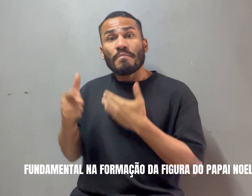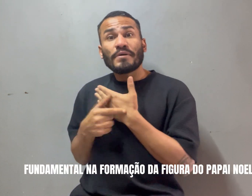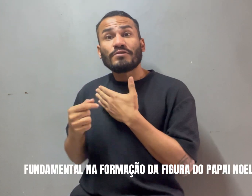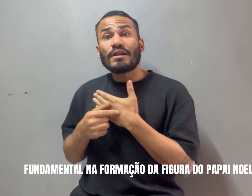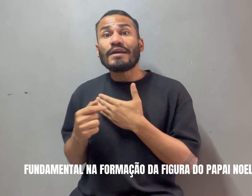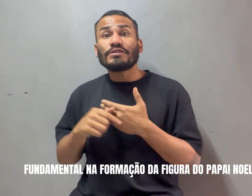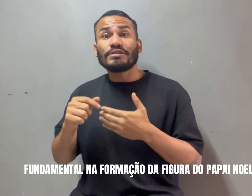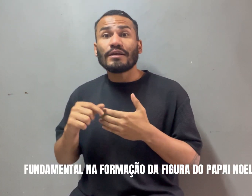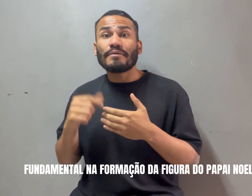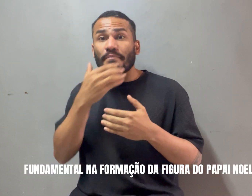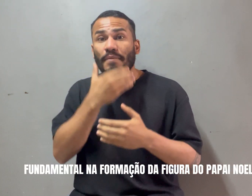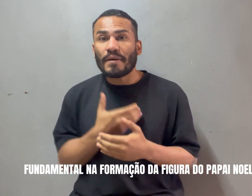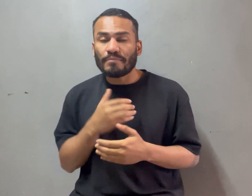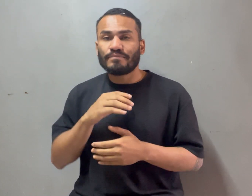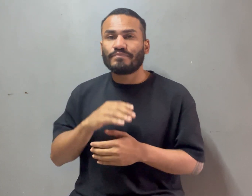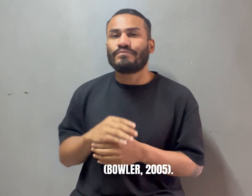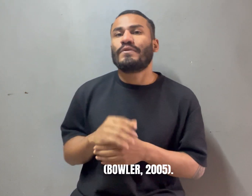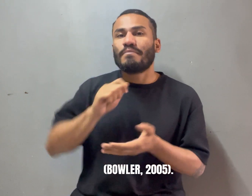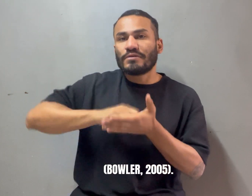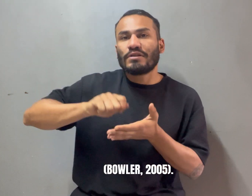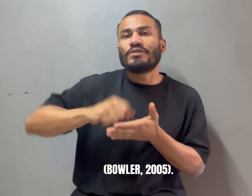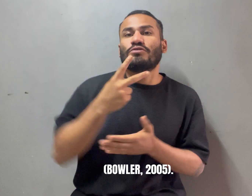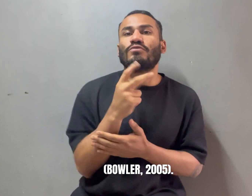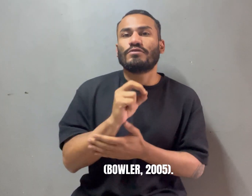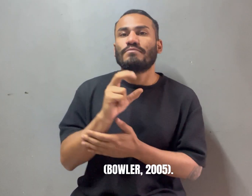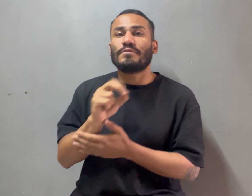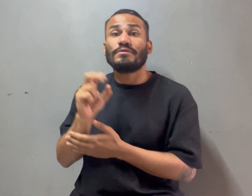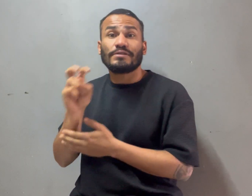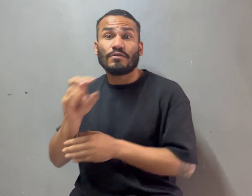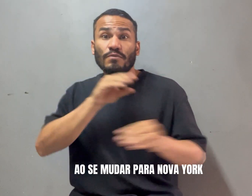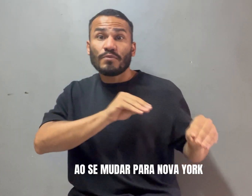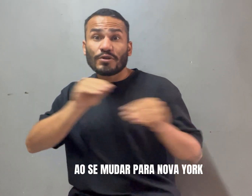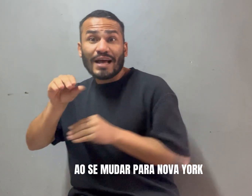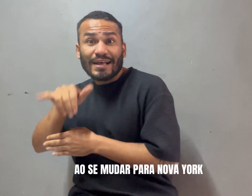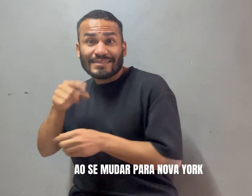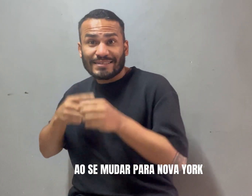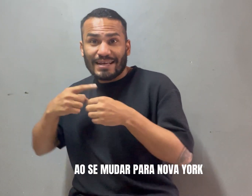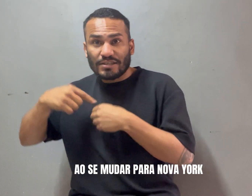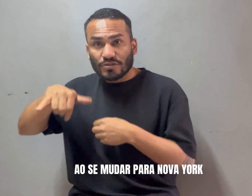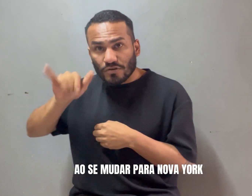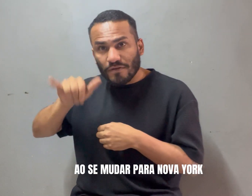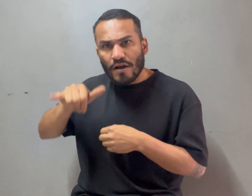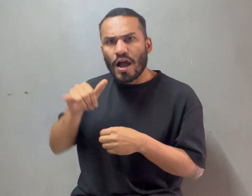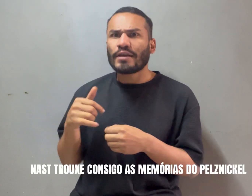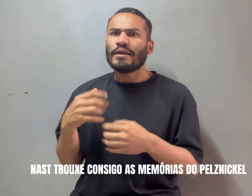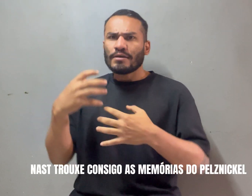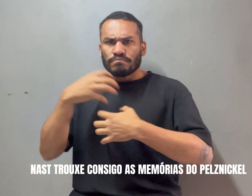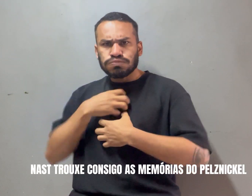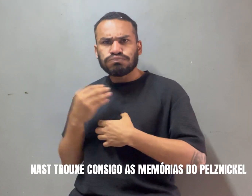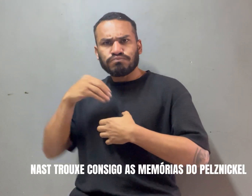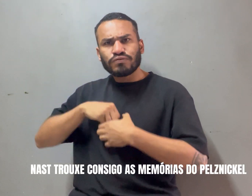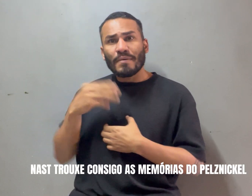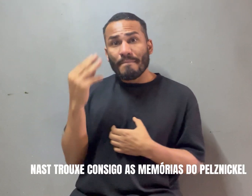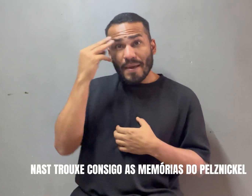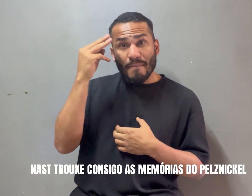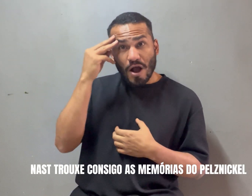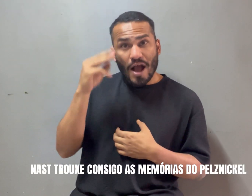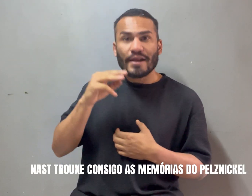da figura do Papai Noel. Bowler, 2005. Ao se mudar para Nova York, Nast trouxe consigo as memórias